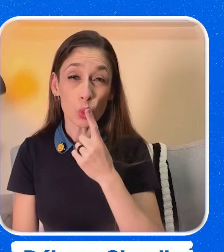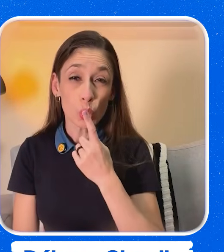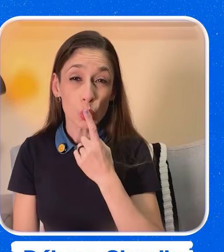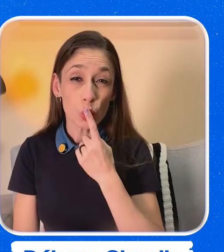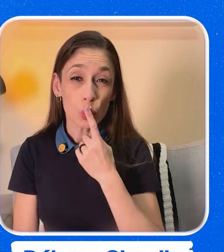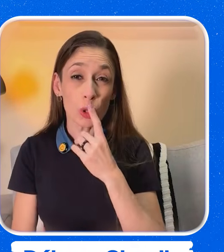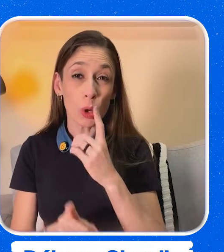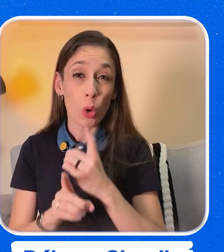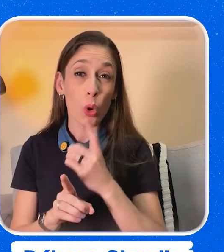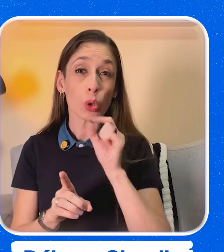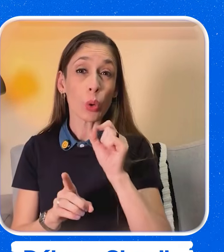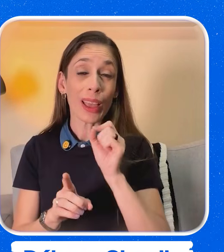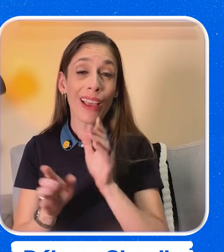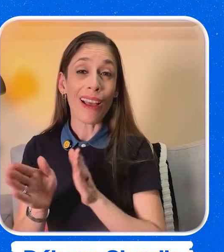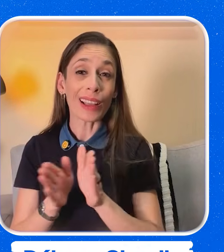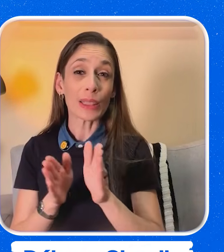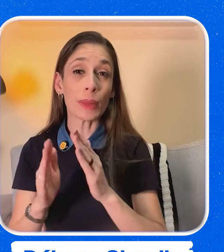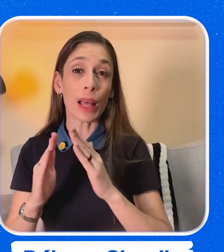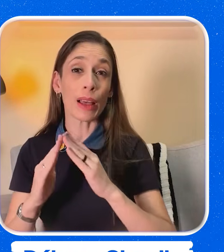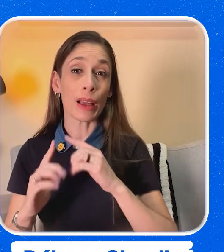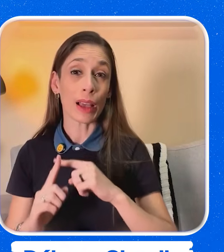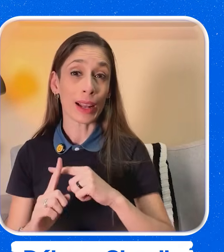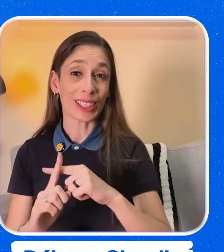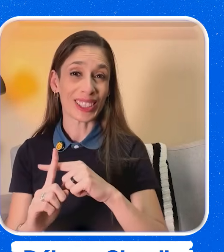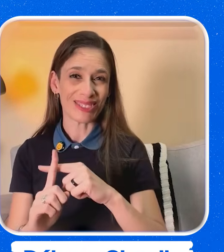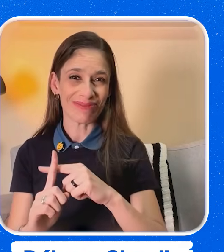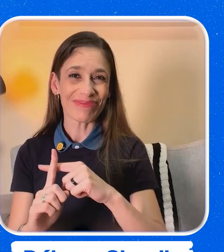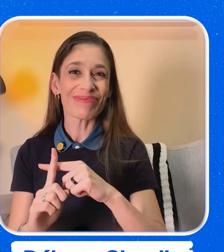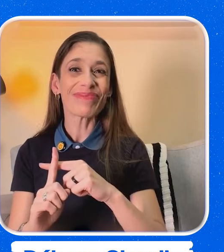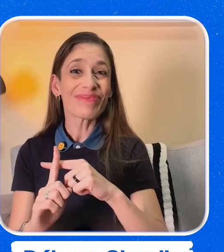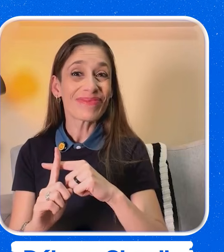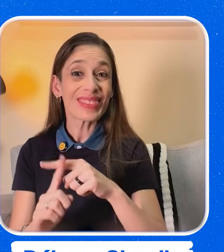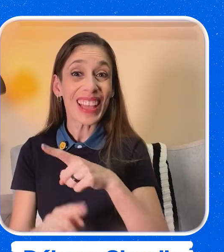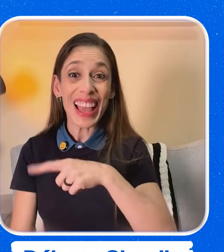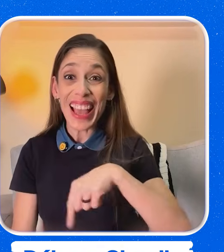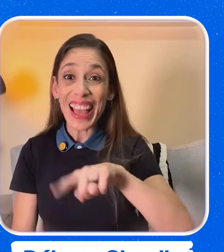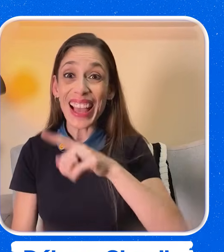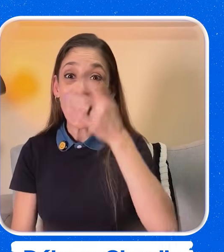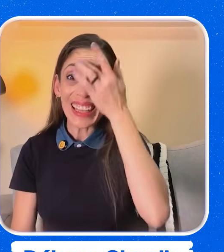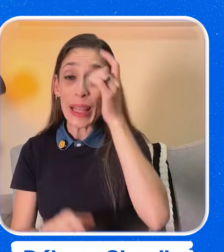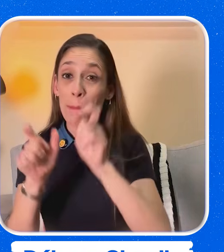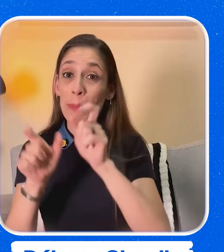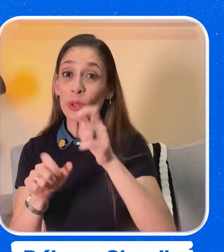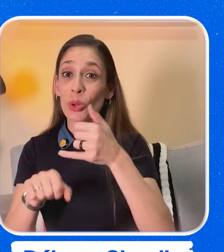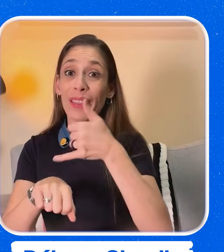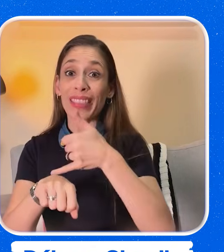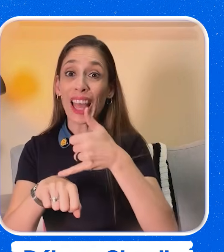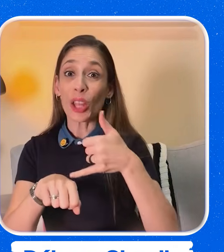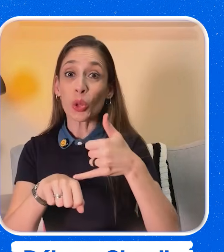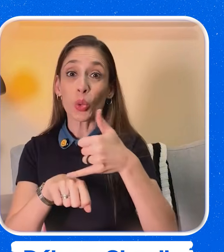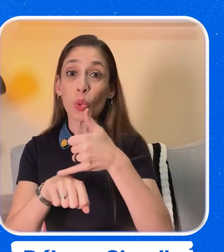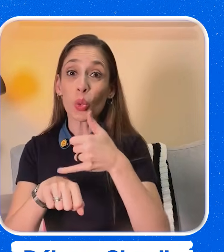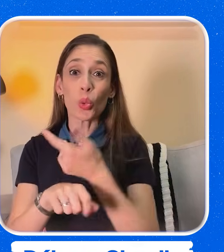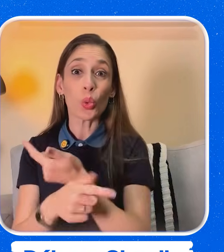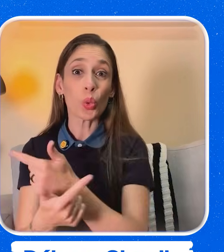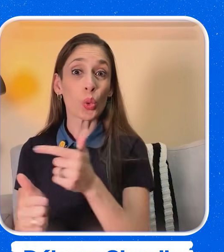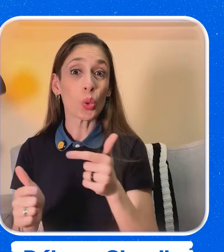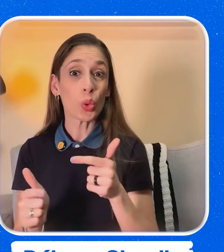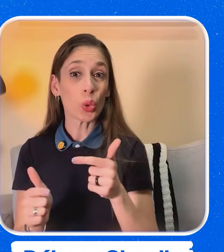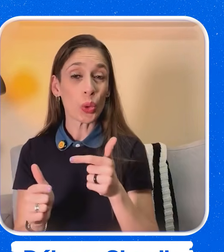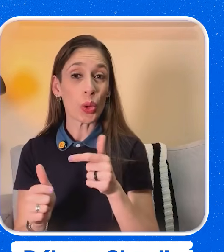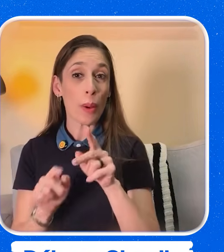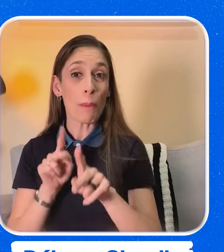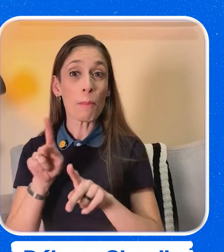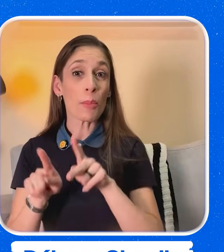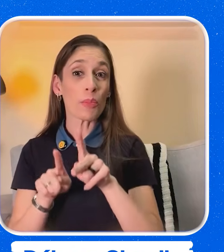acessibilidade e acolhimento nas igrejas. Então, essas pessoas às vezes não se tatuam, né? Então, o público já é mais